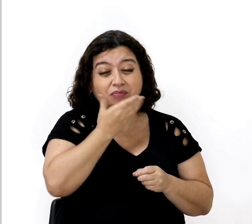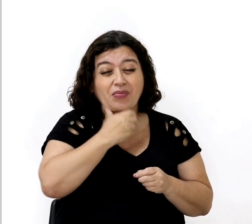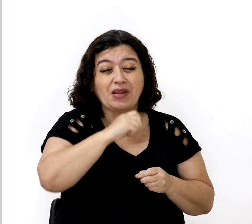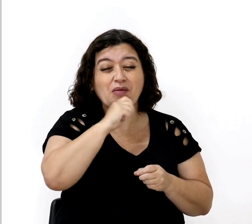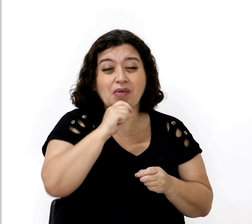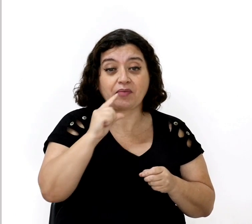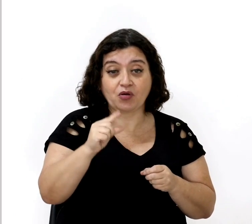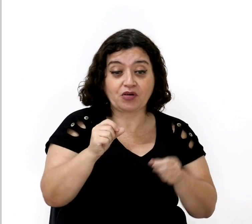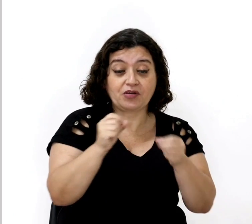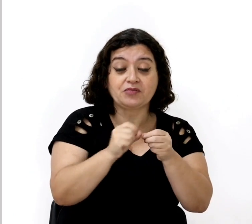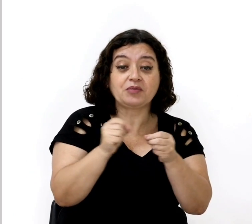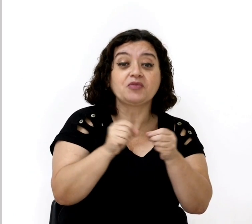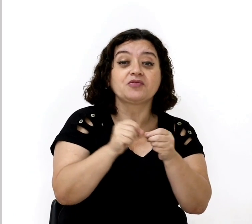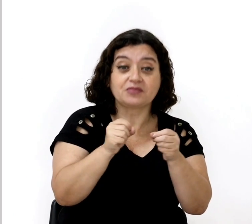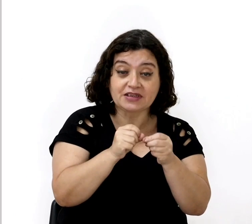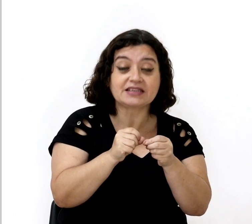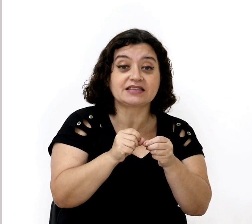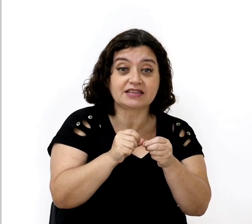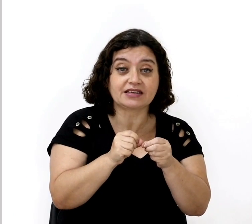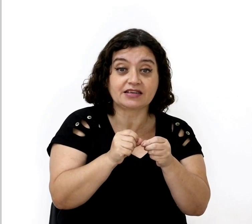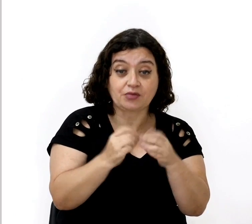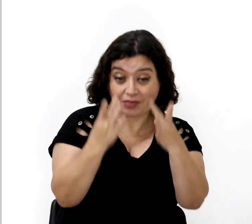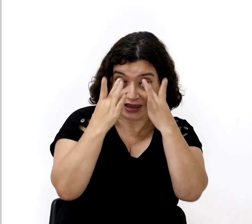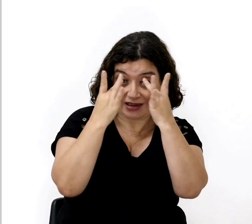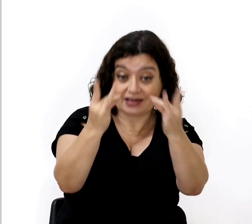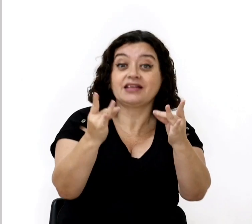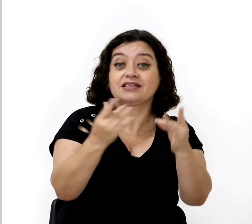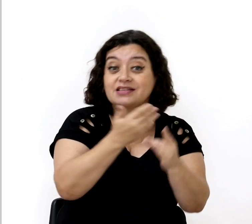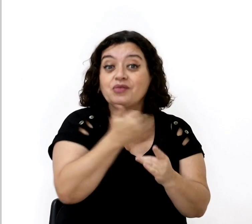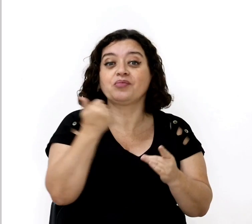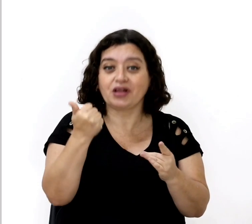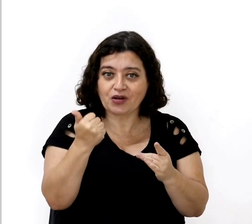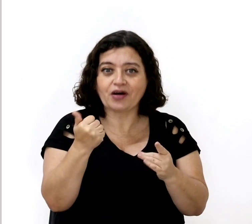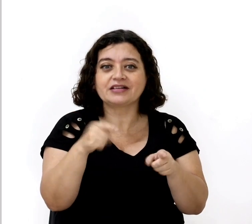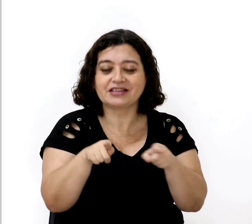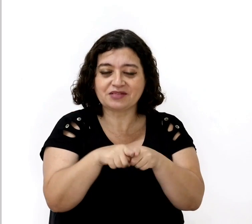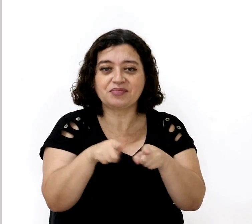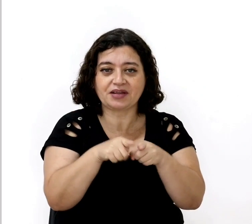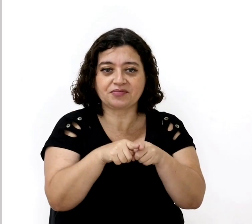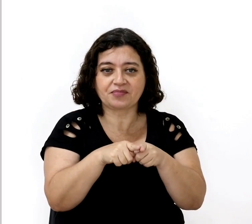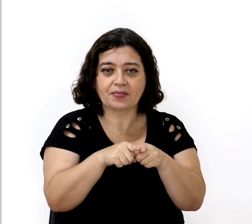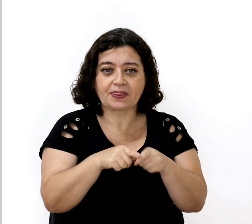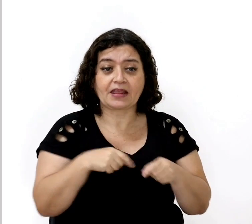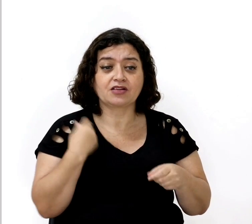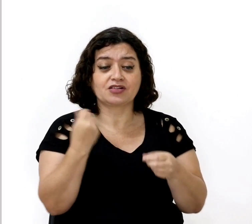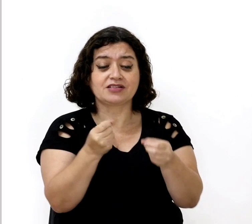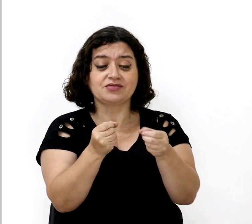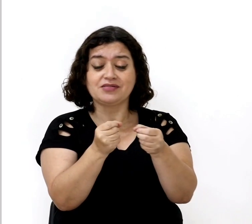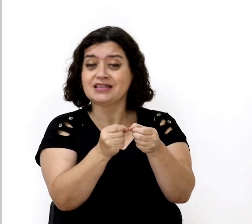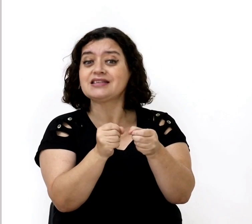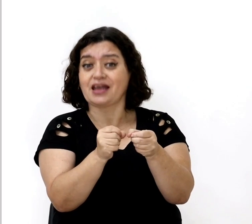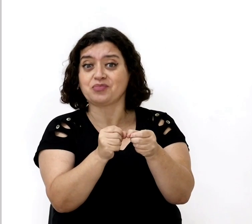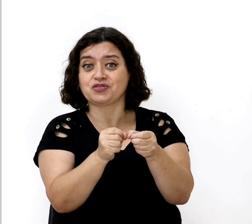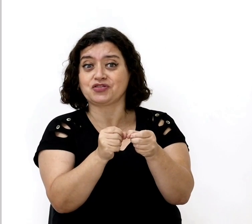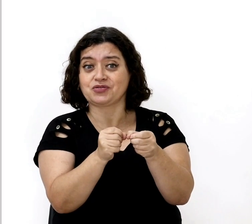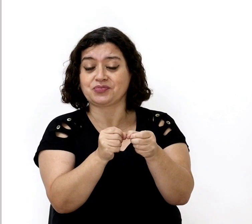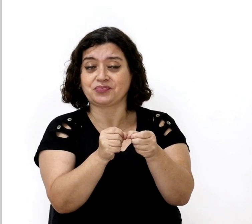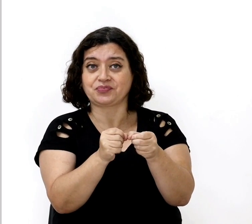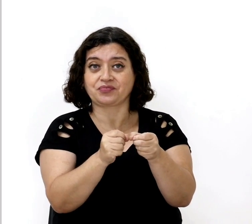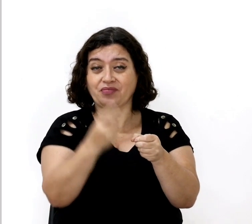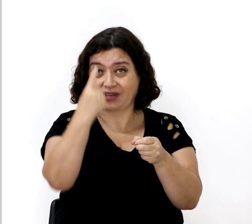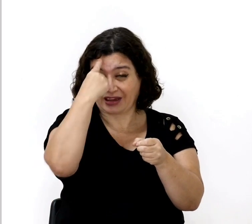dá muita atenção, a gente falou, vamos fazer uma atenção melhor para o Dia dos Pais, e aí a gente foi fazer, e